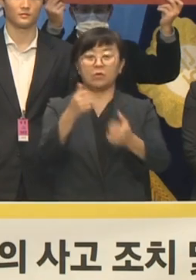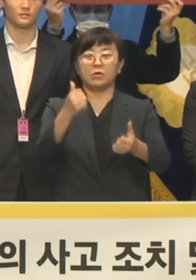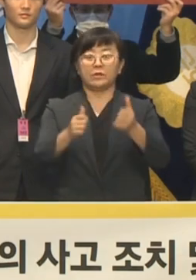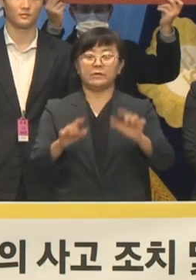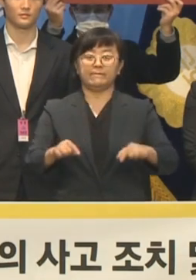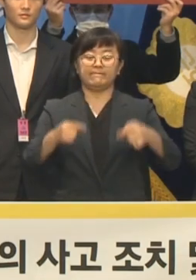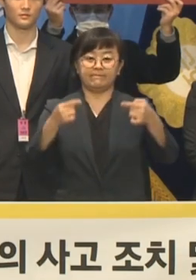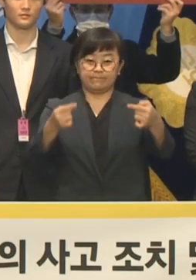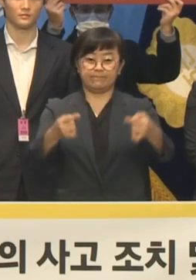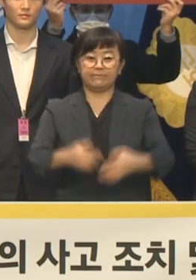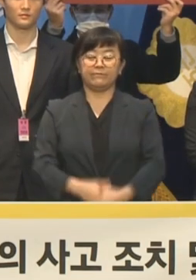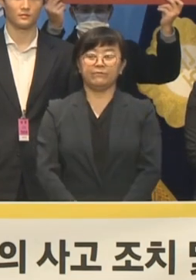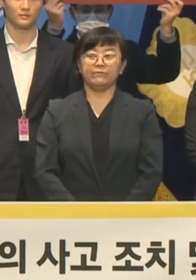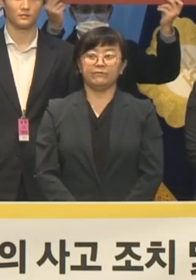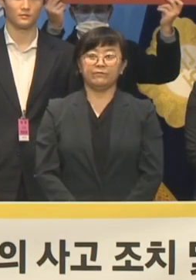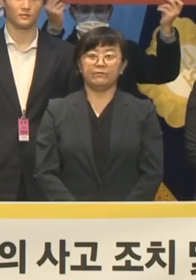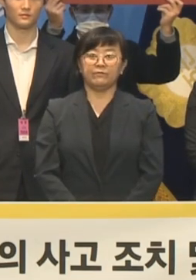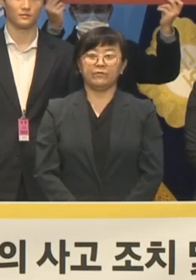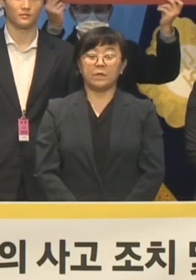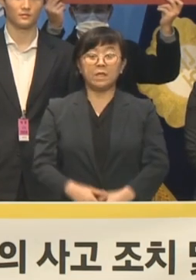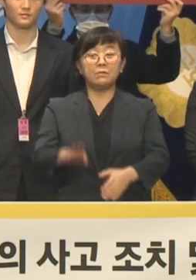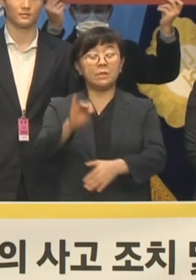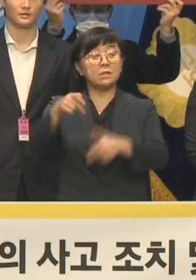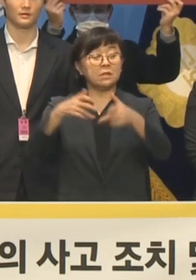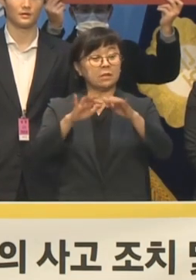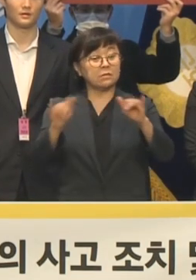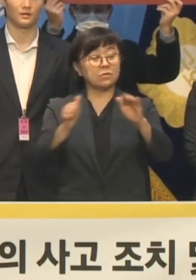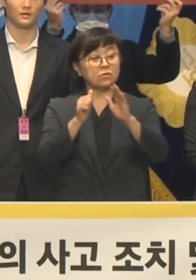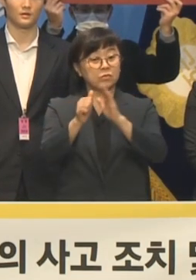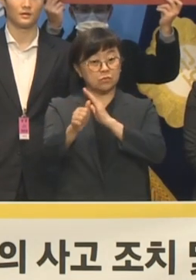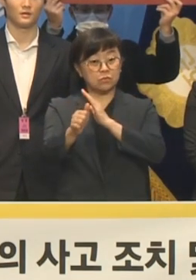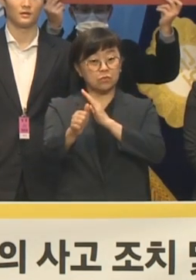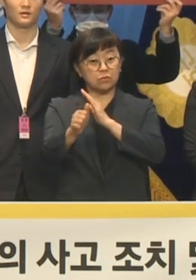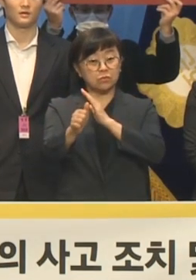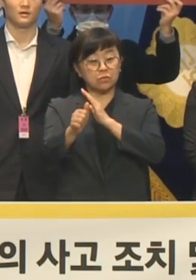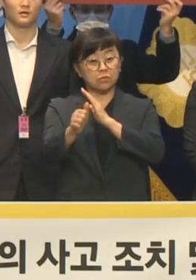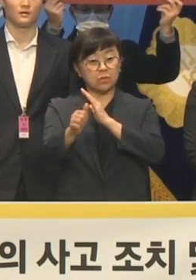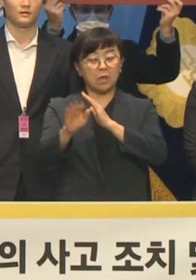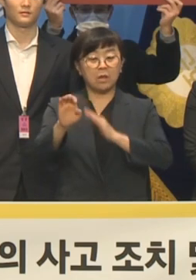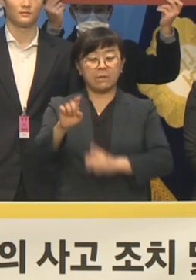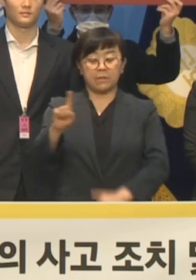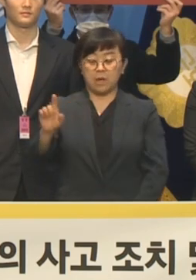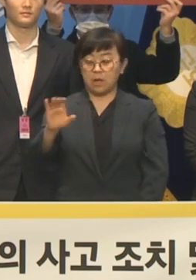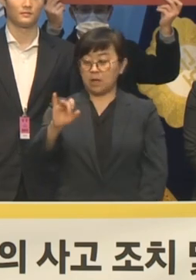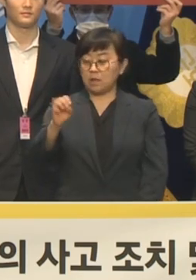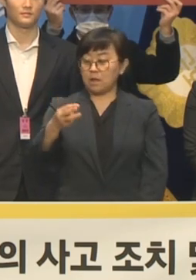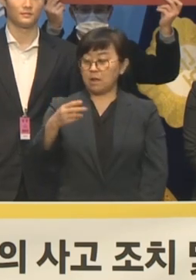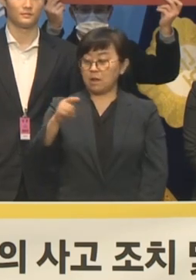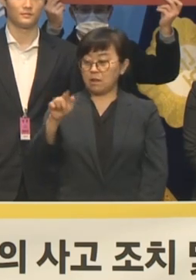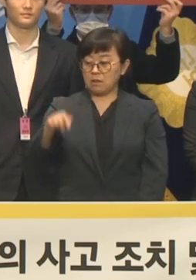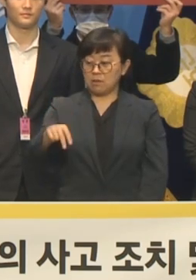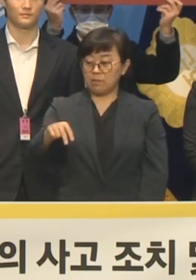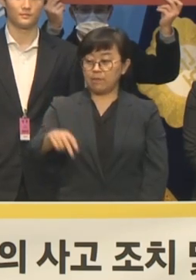치릅니다. 이 비장애인 선수를 파일럿이라고 합니다.